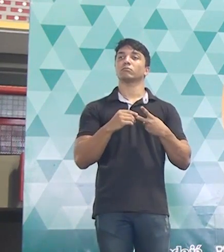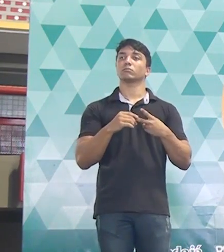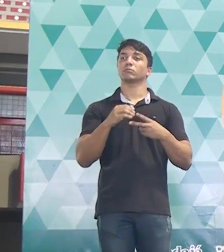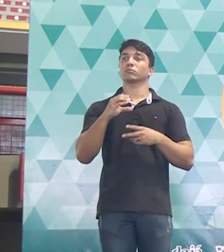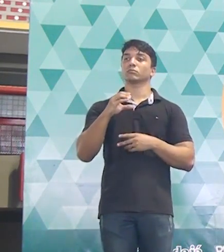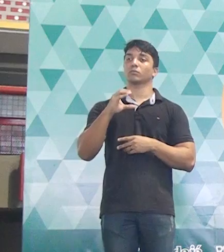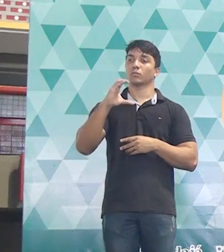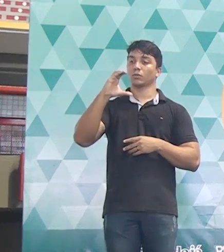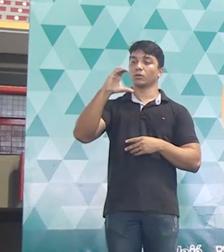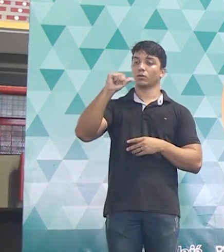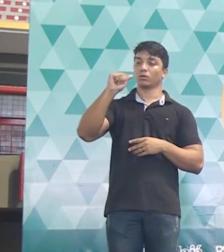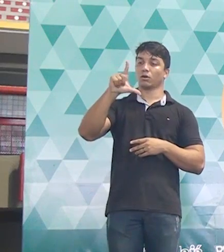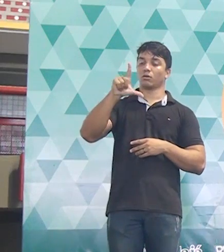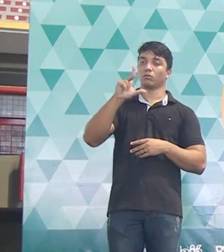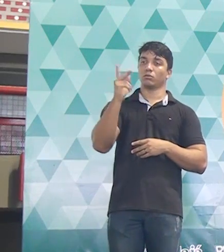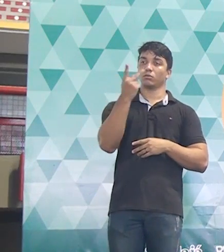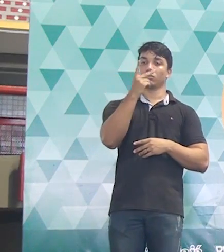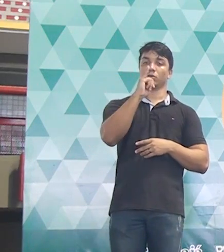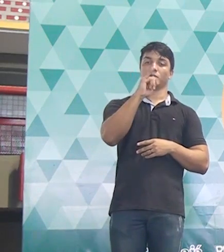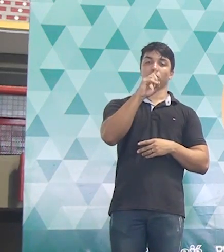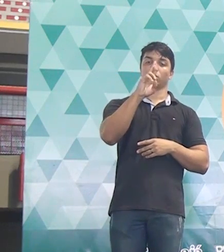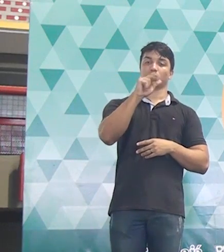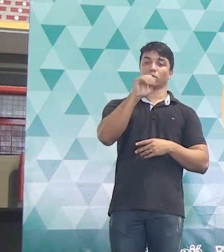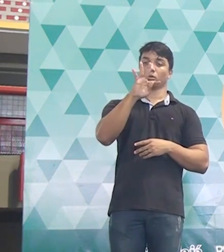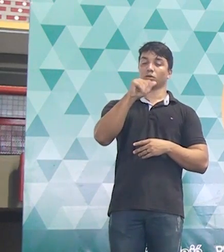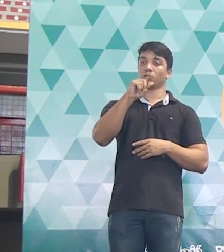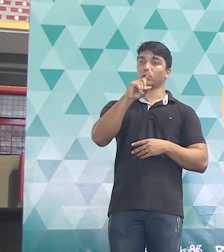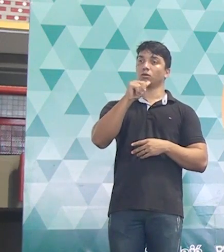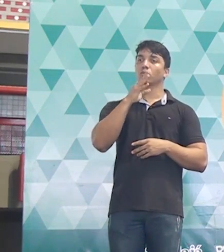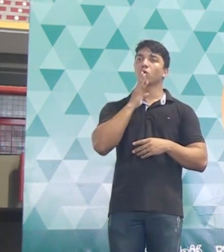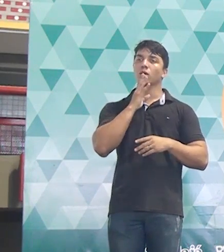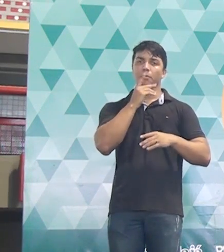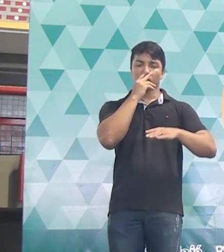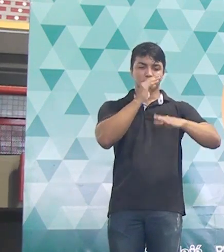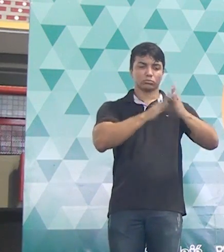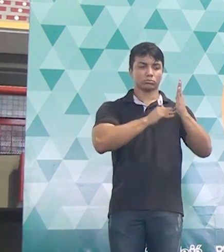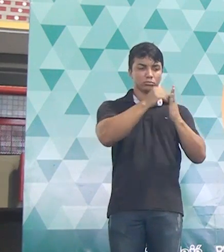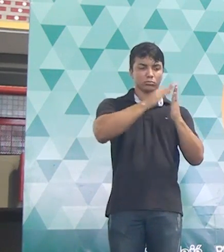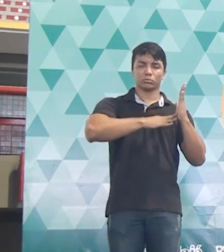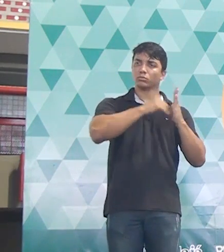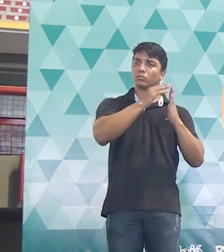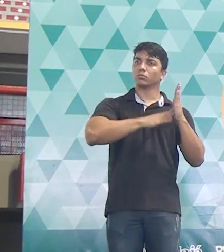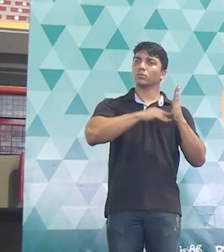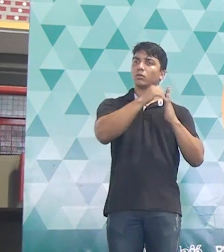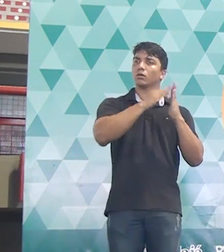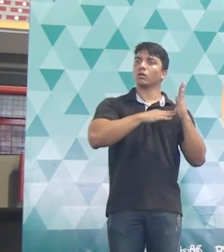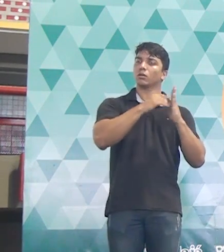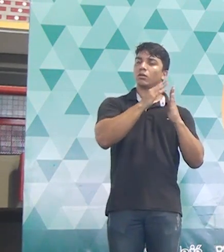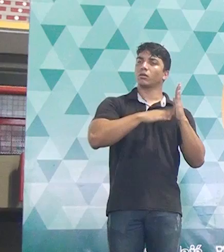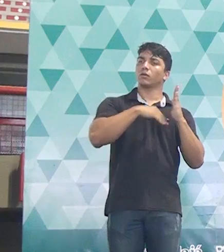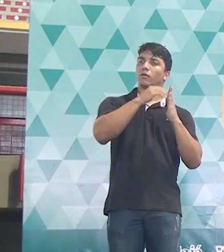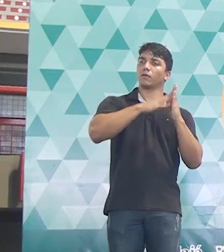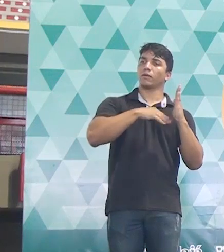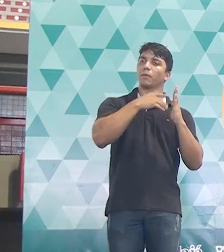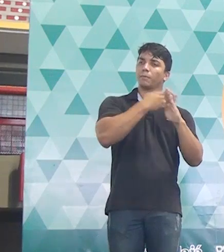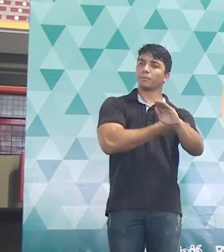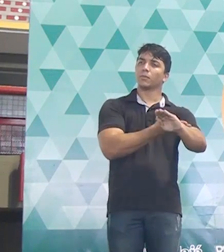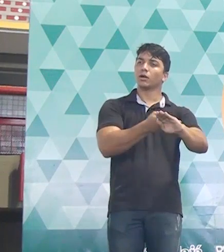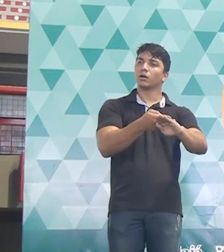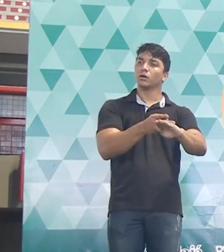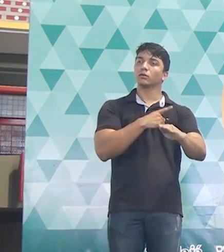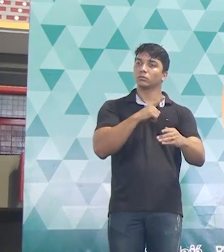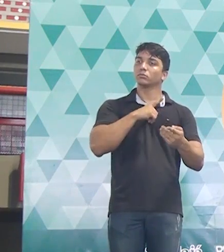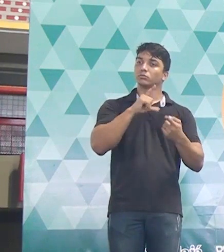cal hidratada. Cal hidratada, pessoal, é aquela tinta branca que a gente usa para pintar parede. Cal hidratada é feita